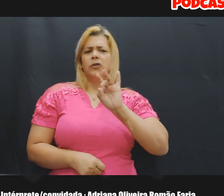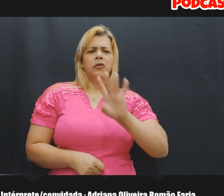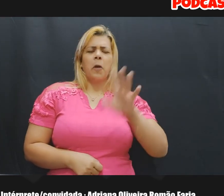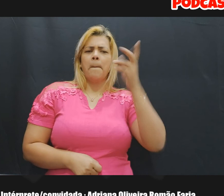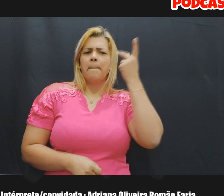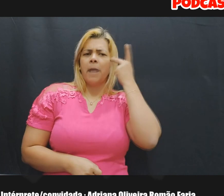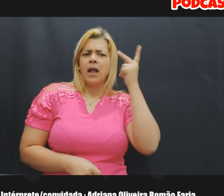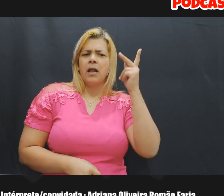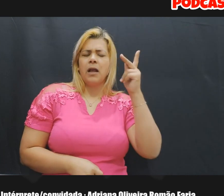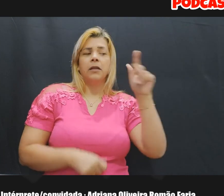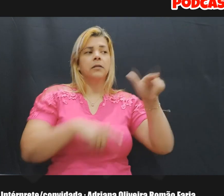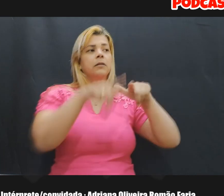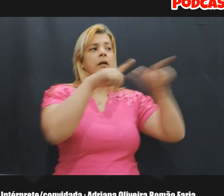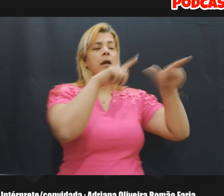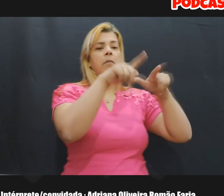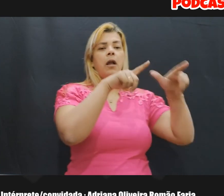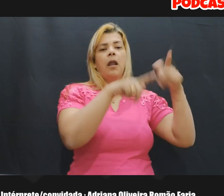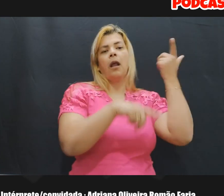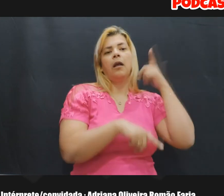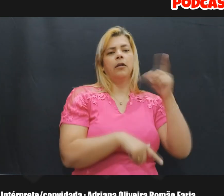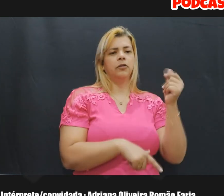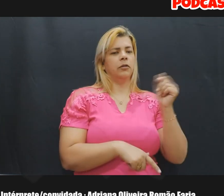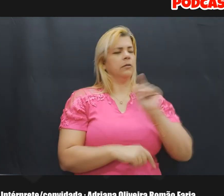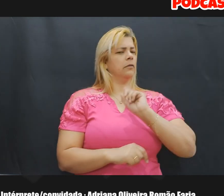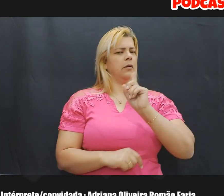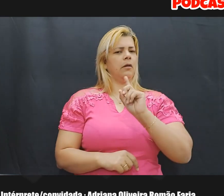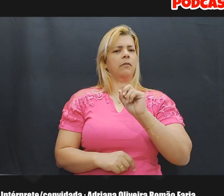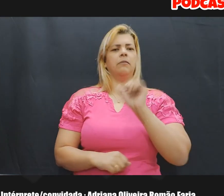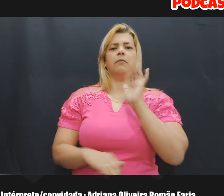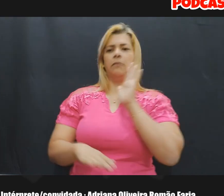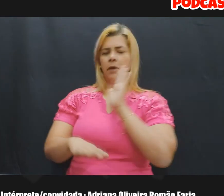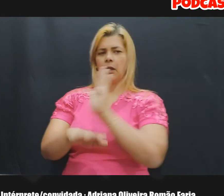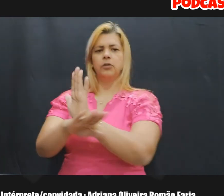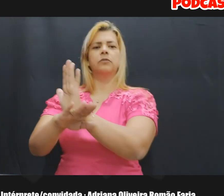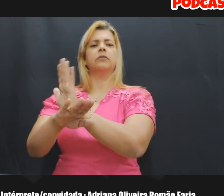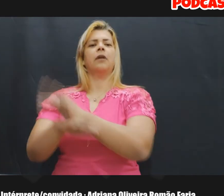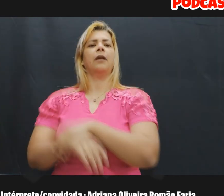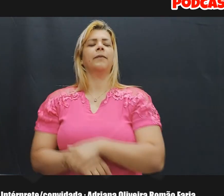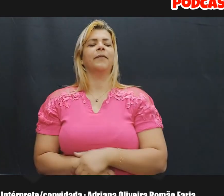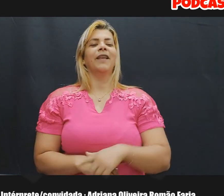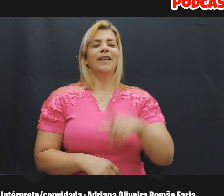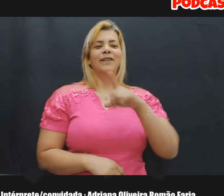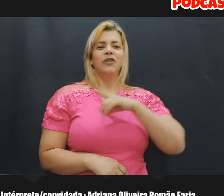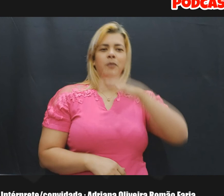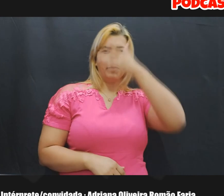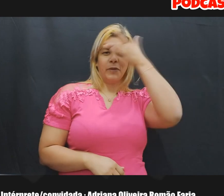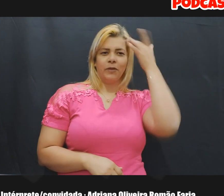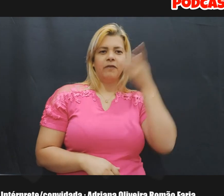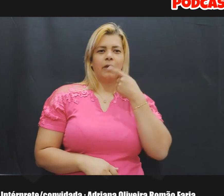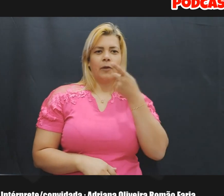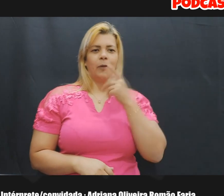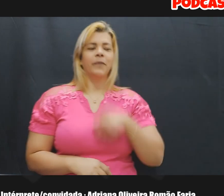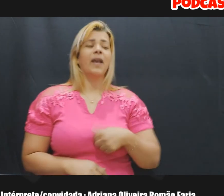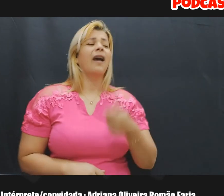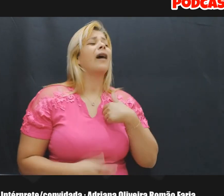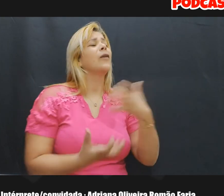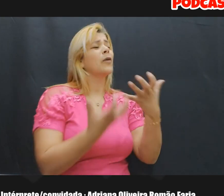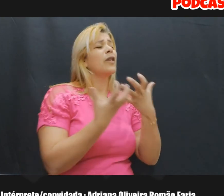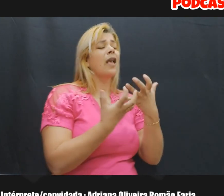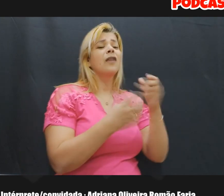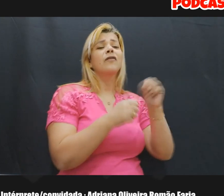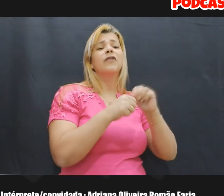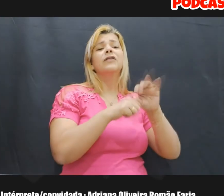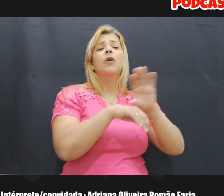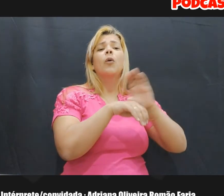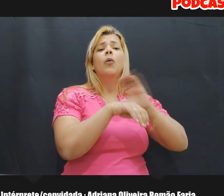mas também para poder ajudar. Esses dias achei até incrível, uma pessoa falou assim para mim que queria fazer o curso.